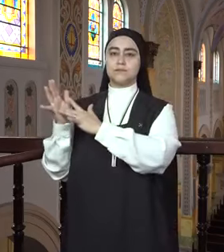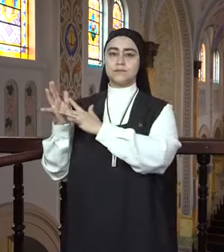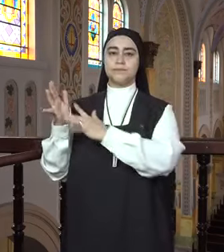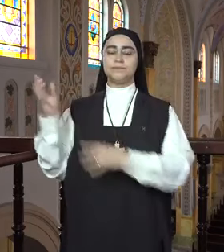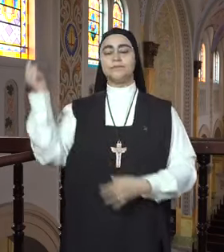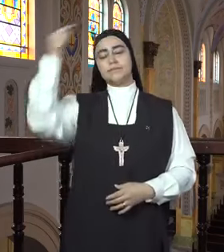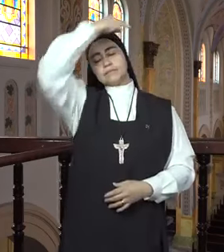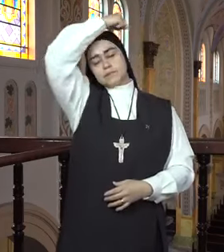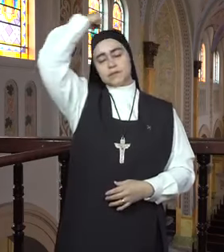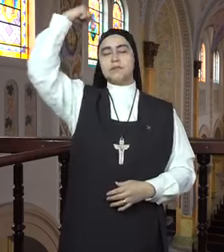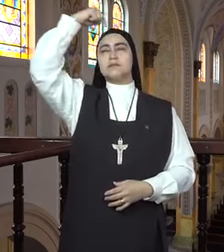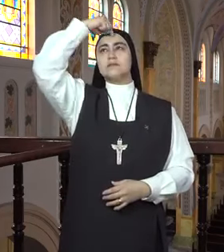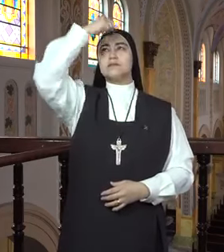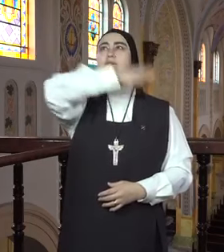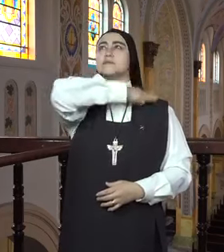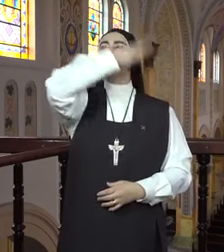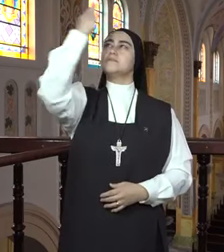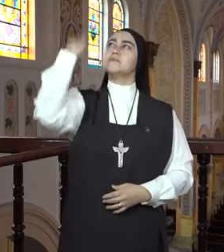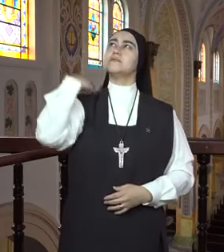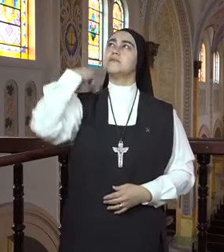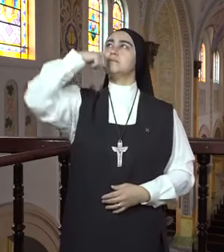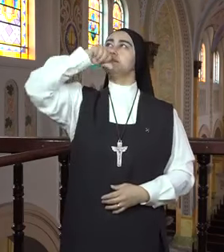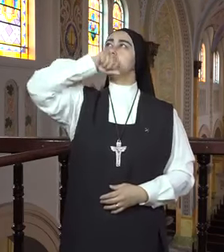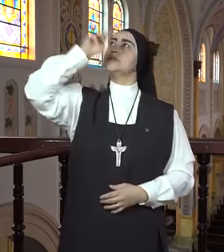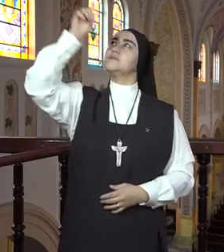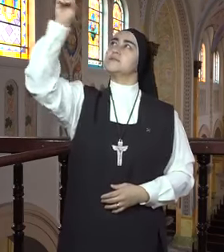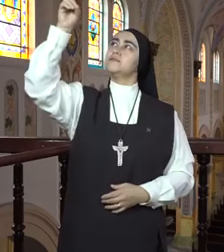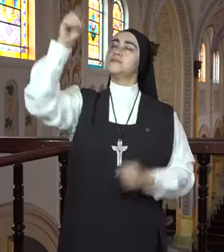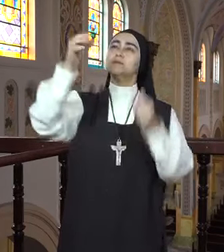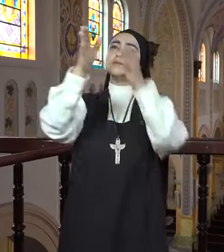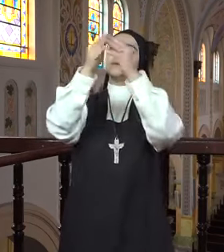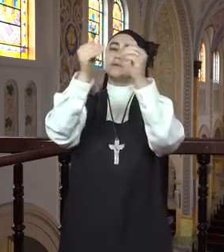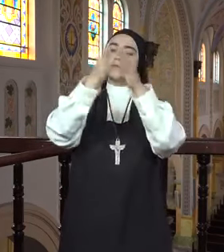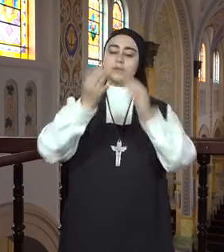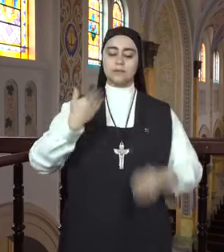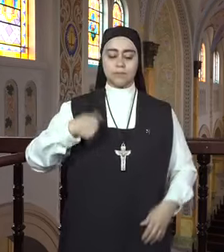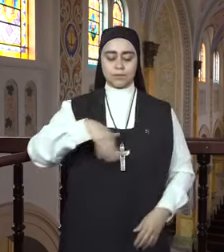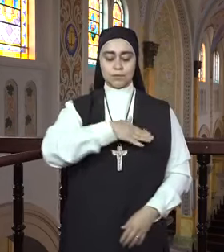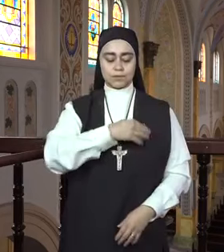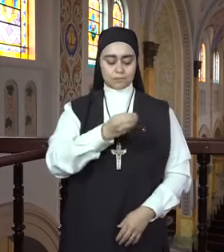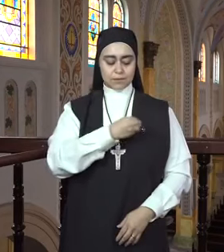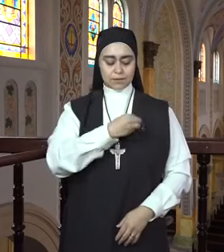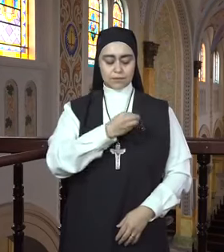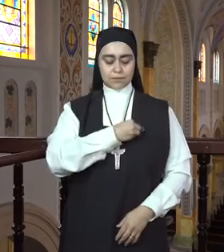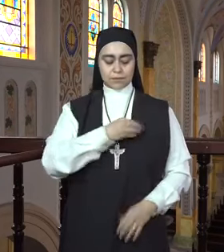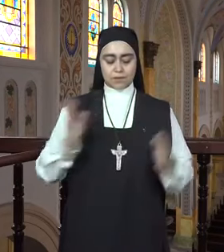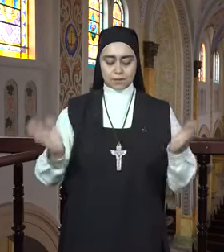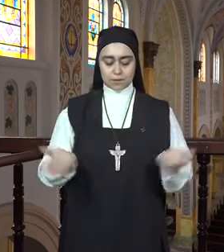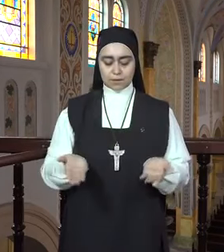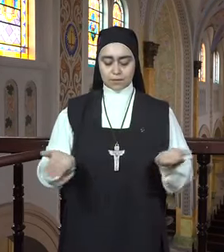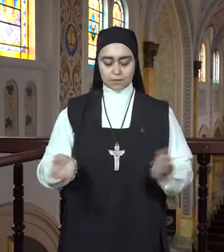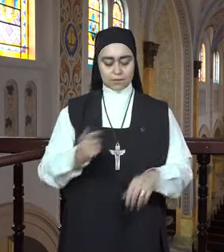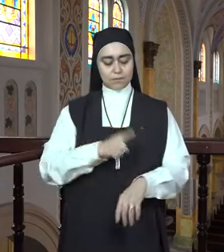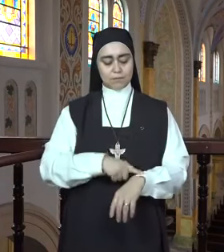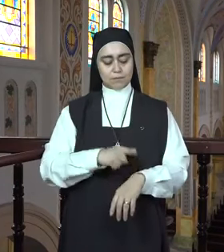vosso ventre, Jesus. Santa Maria, Mãe de Deus, rogai por nós, pecadores,